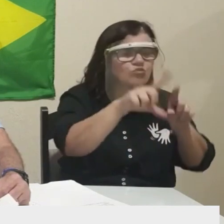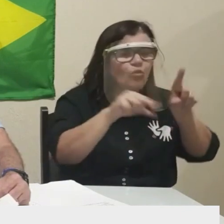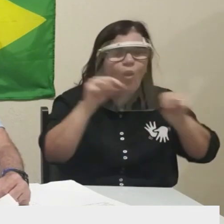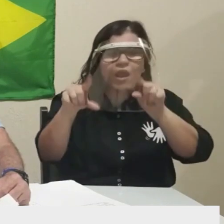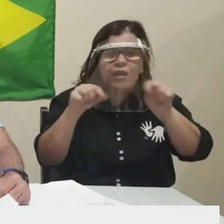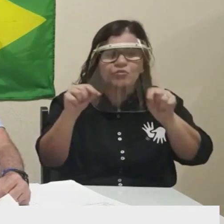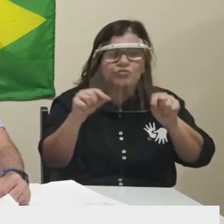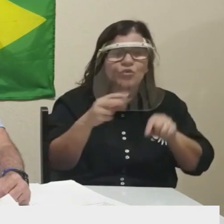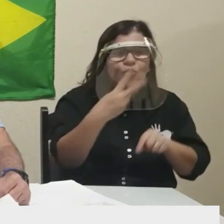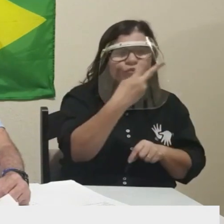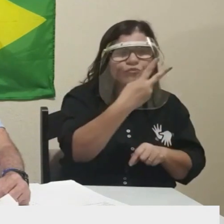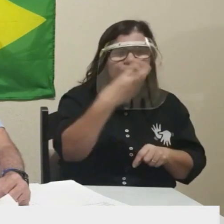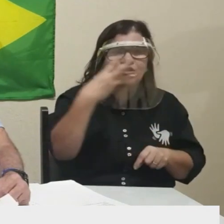agora